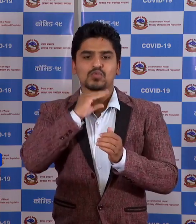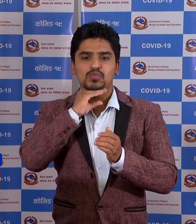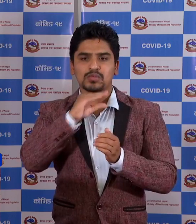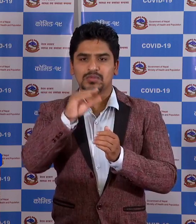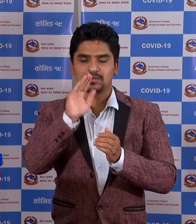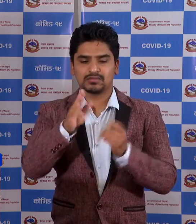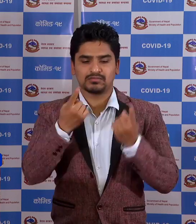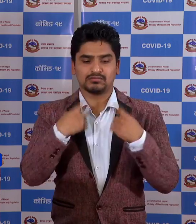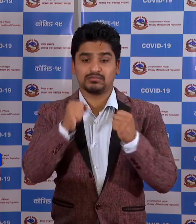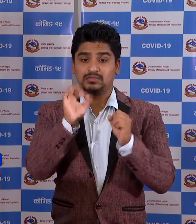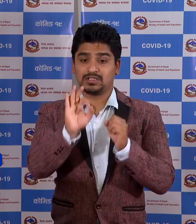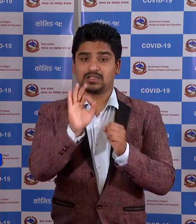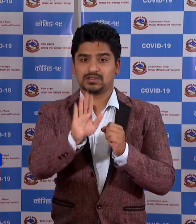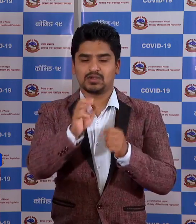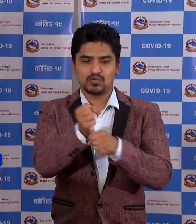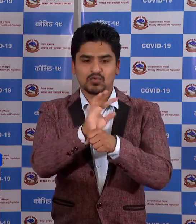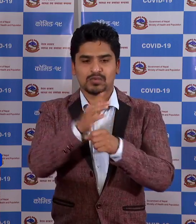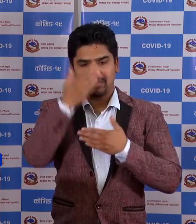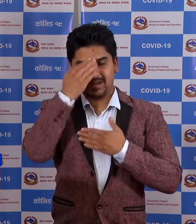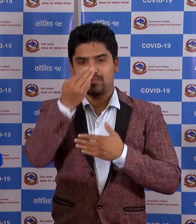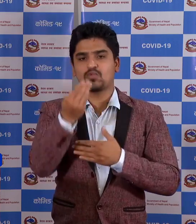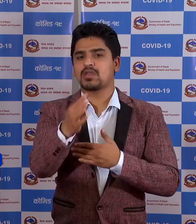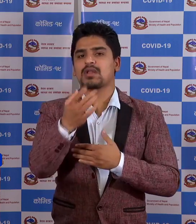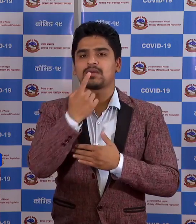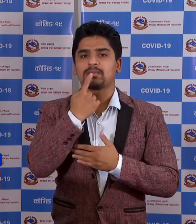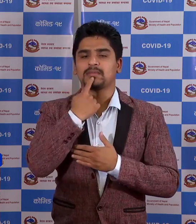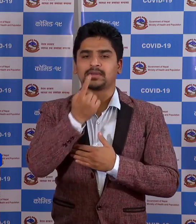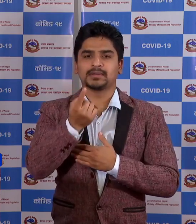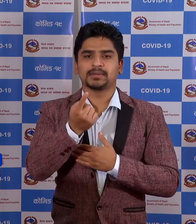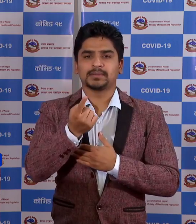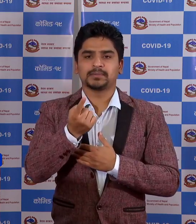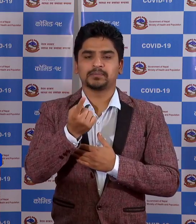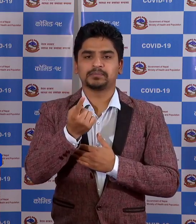भएको, तन्दुरुस्त भएको र कोभिड सङ्क्रमण हुँदैन भन्ने